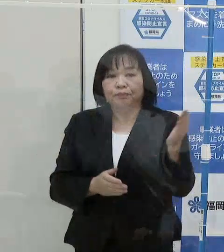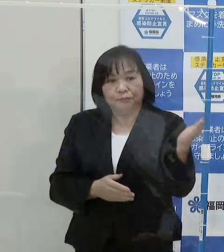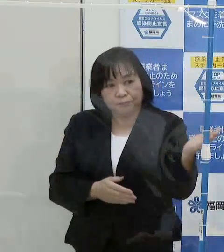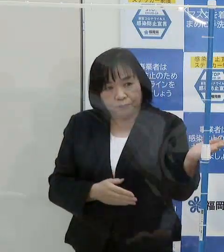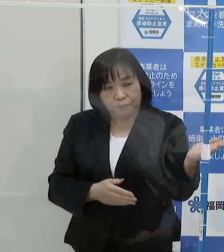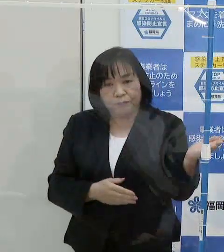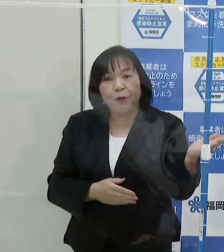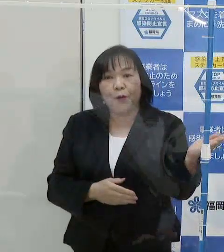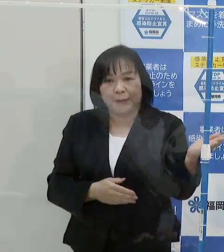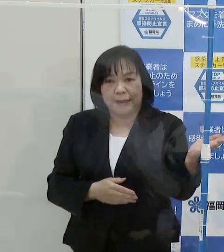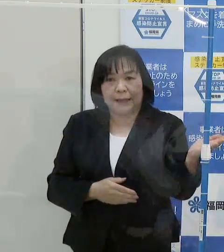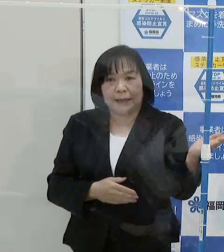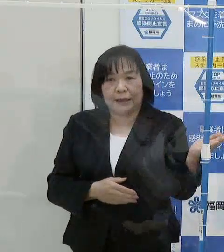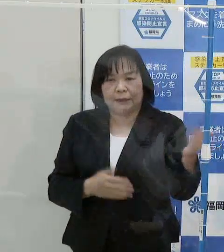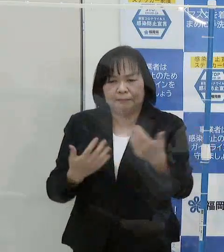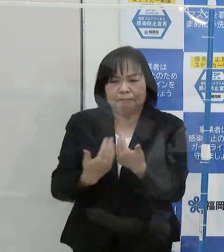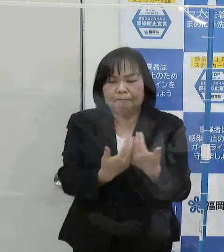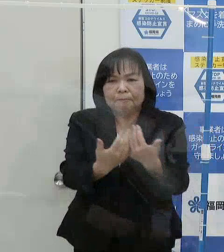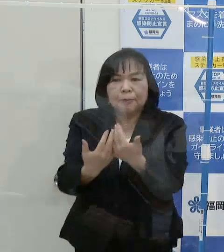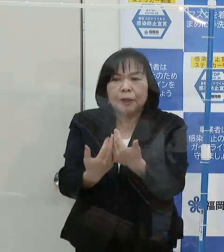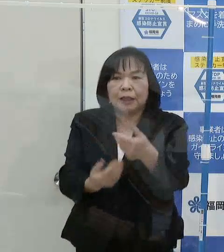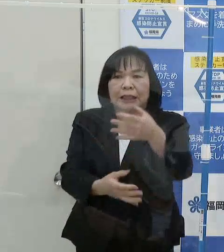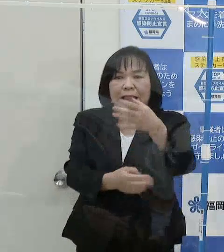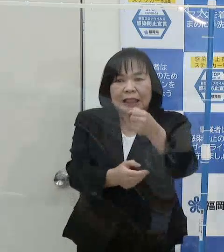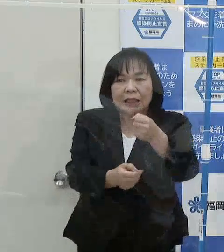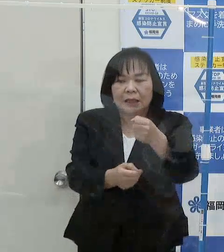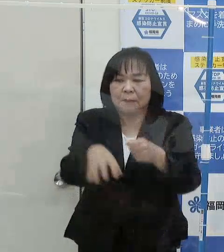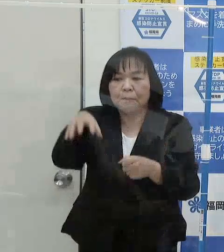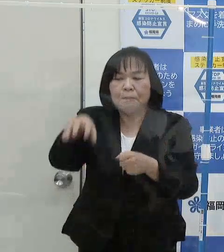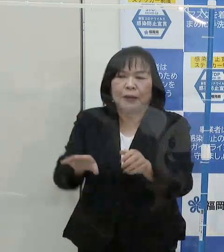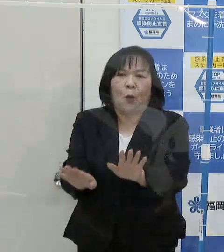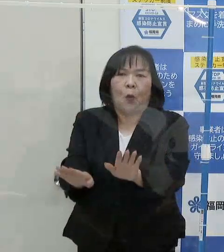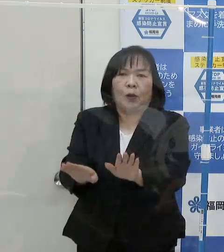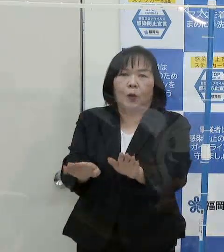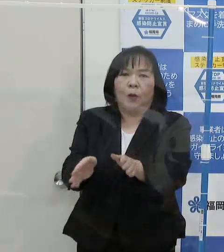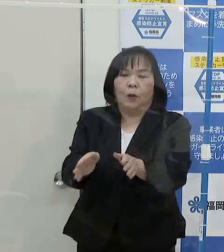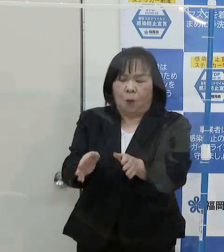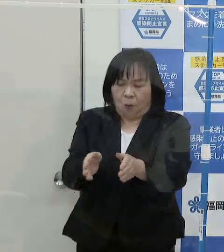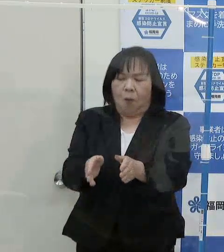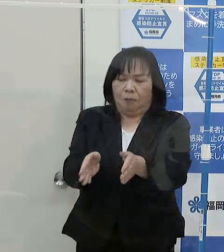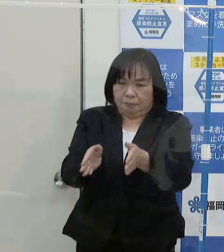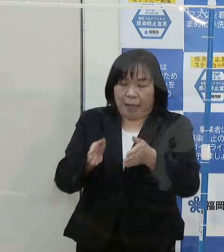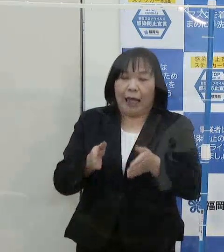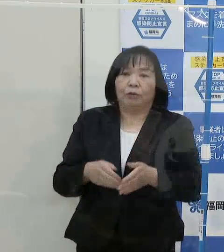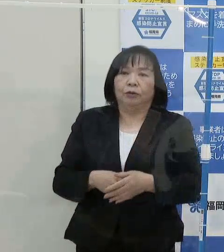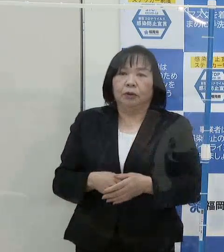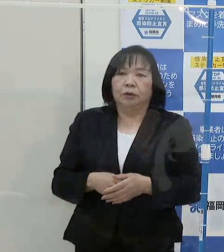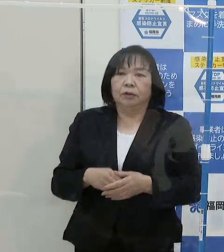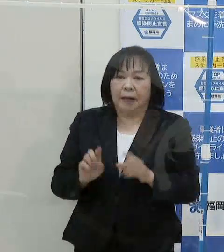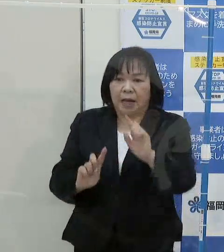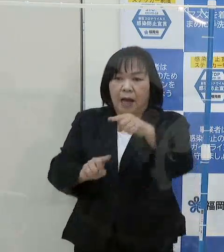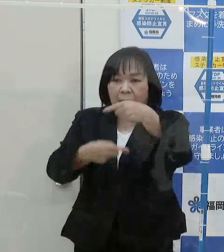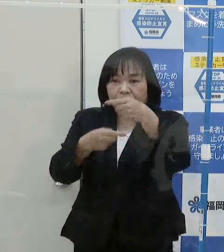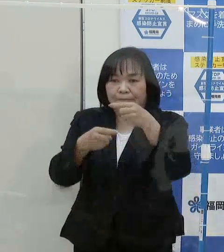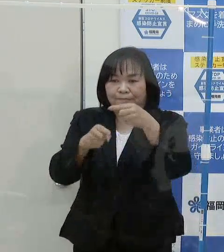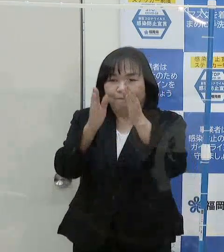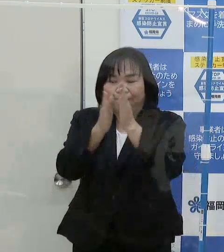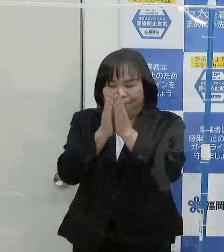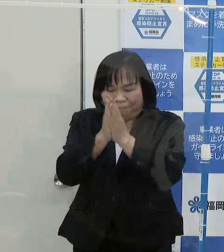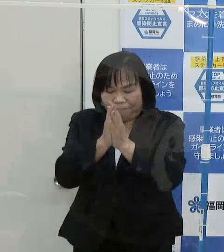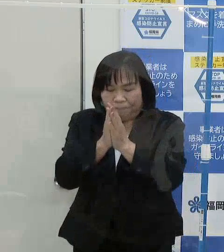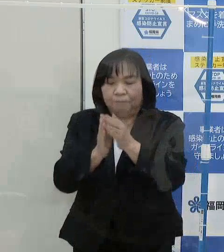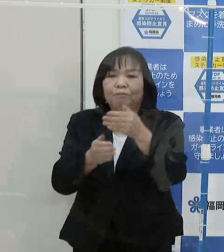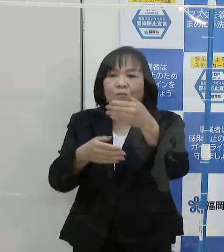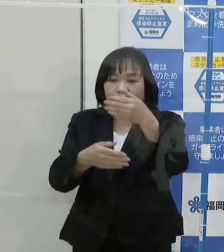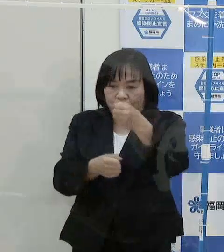ように、混雑する時期や場所を避けていただきたい、それから初詣は時期をずら